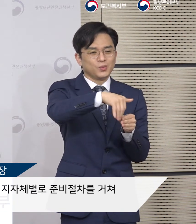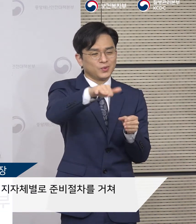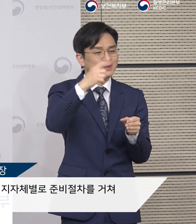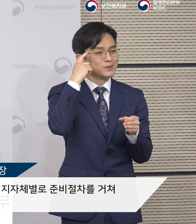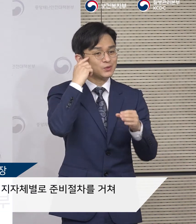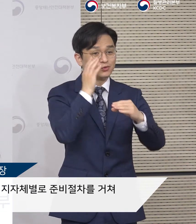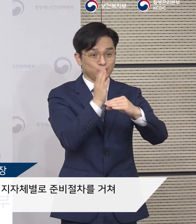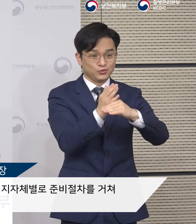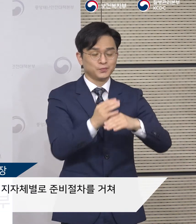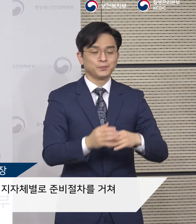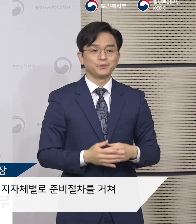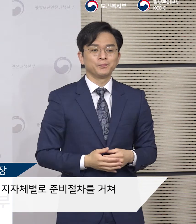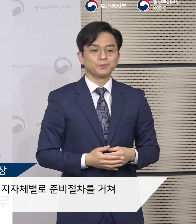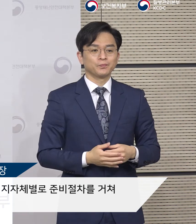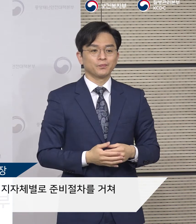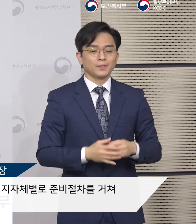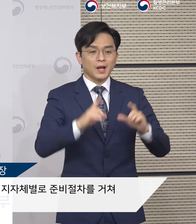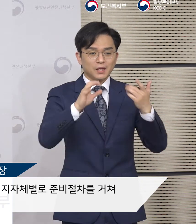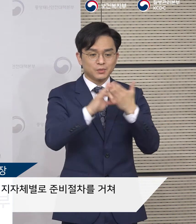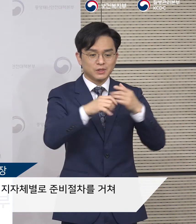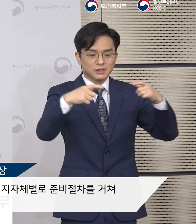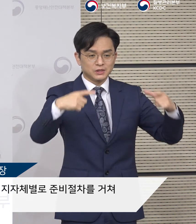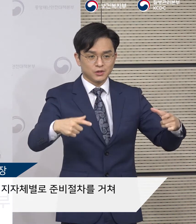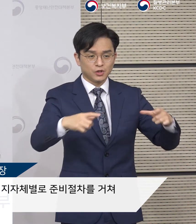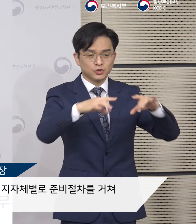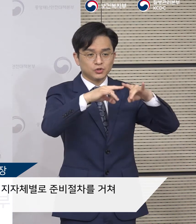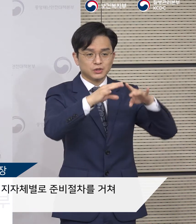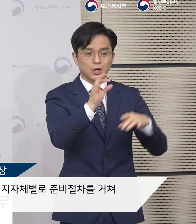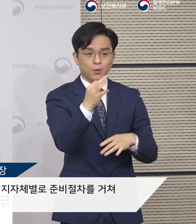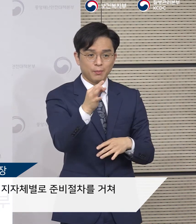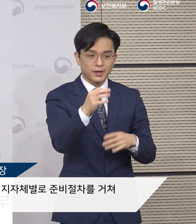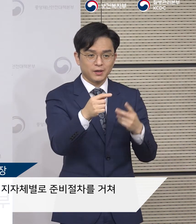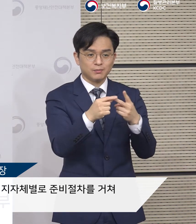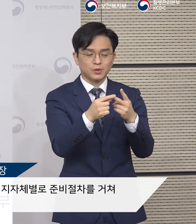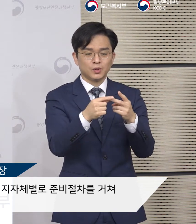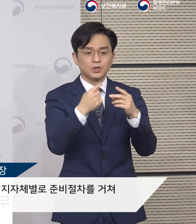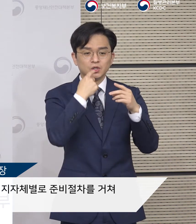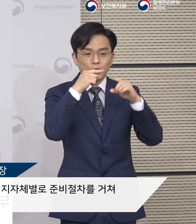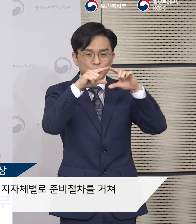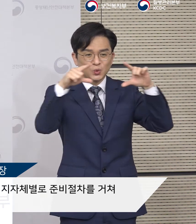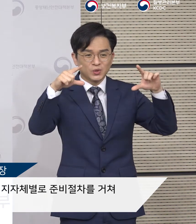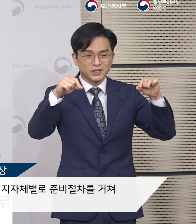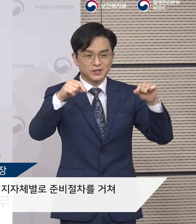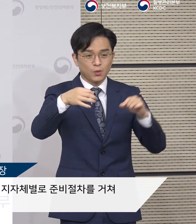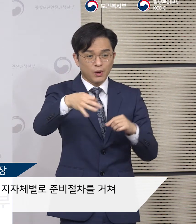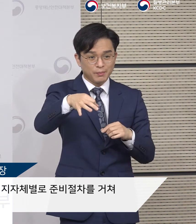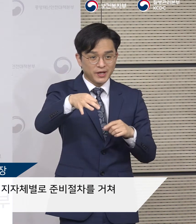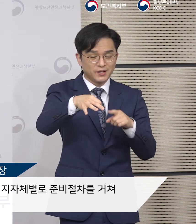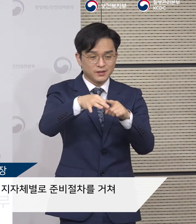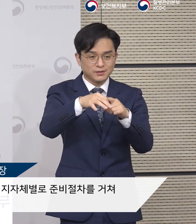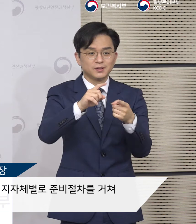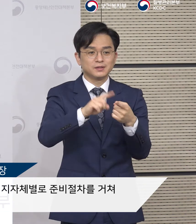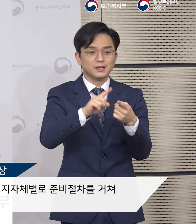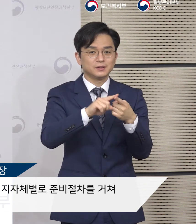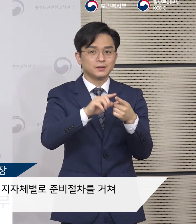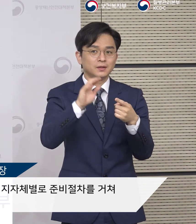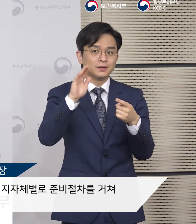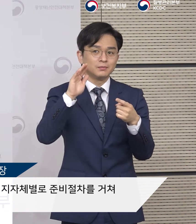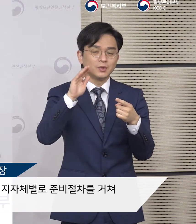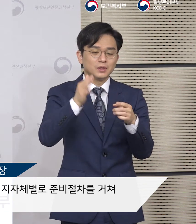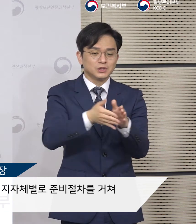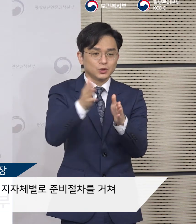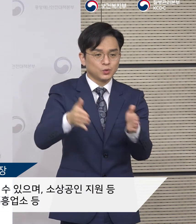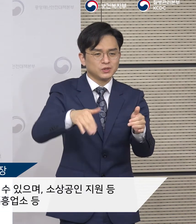중이며 지역 전자화폐나 종이 상품권은 4월 초부터 각 지자체별로 준비 절차를 거쳐 지급할